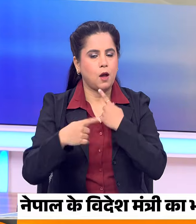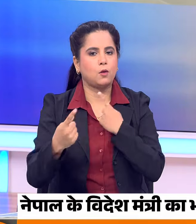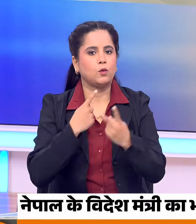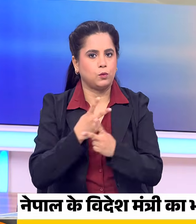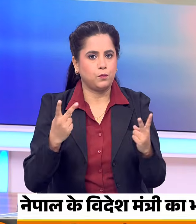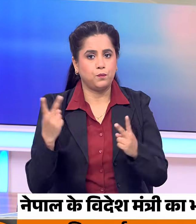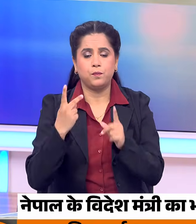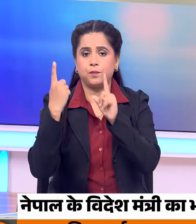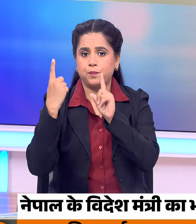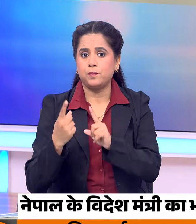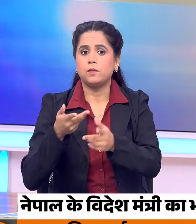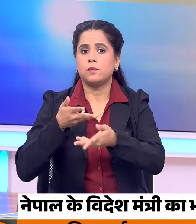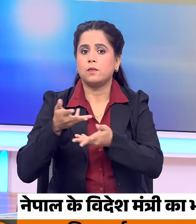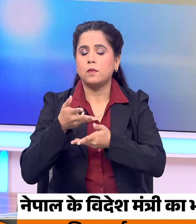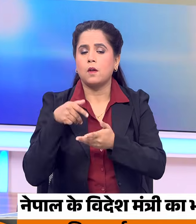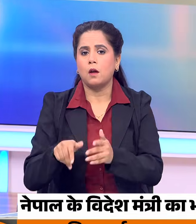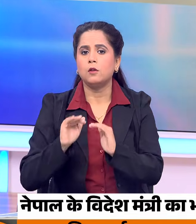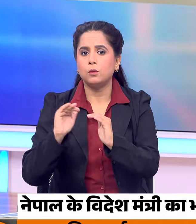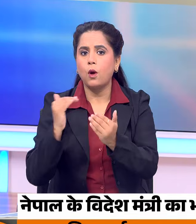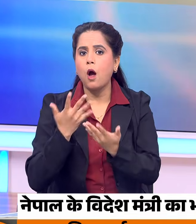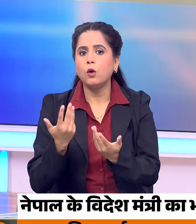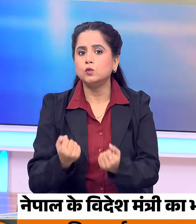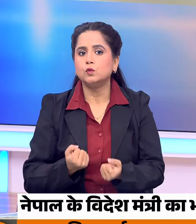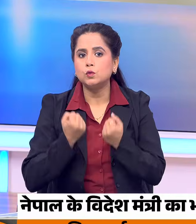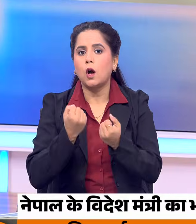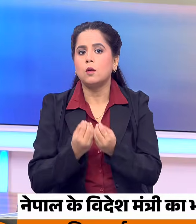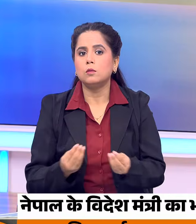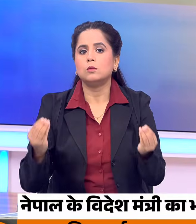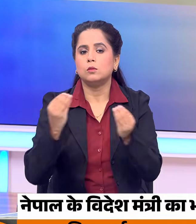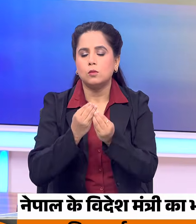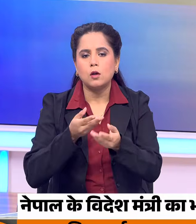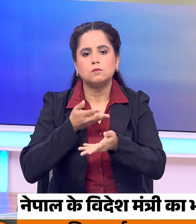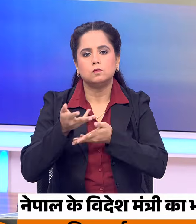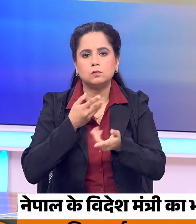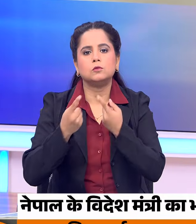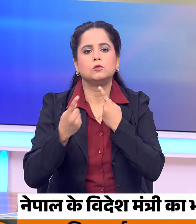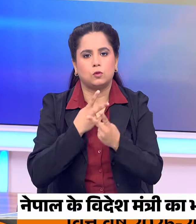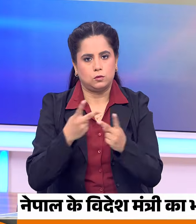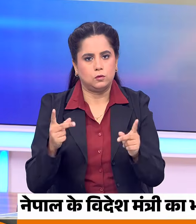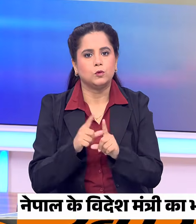मुलाकात। द्विपक्षीय संबंधों को मजबूत करने पर होगी चर्चा।